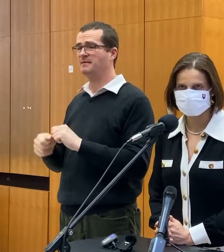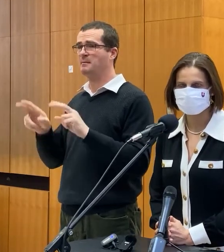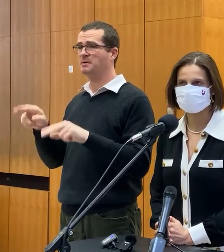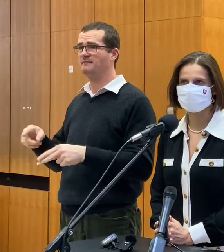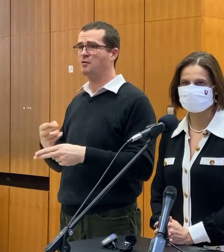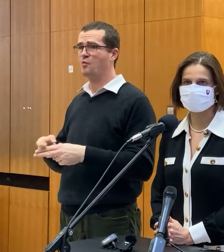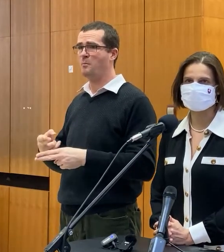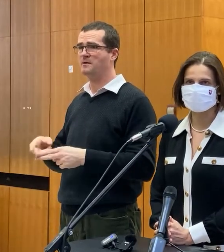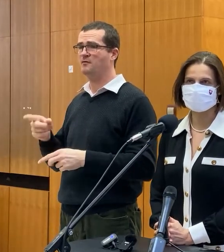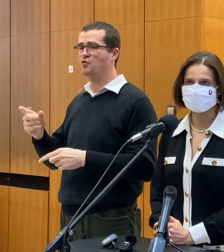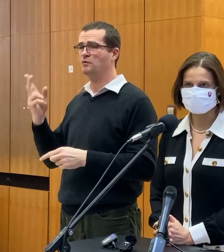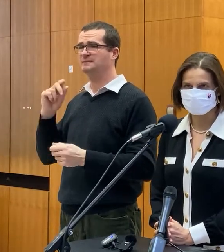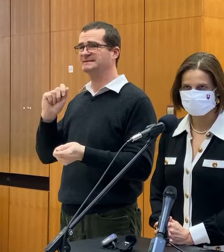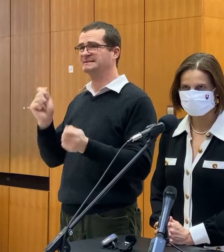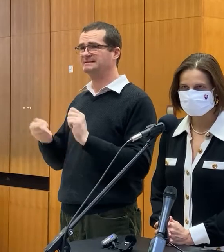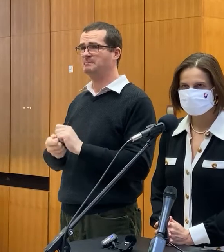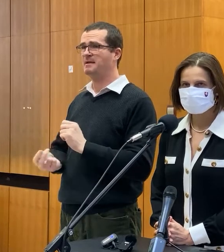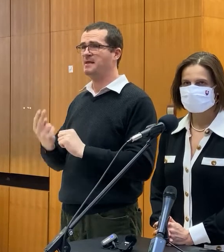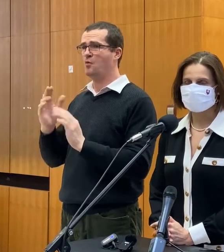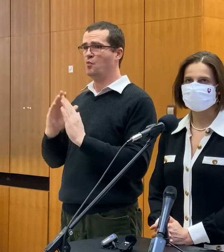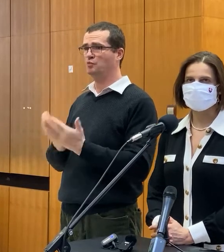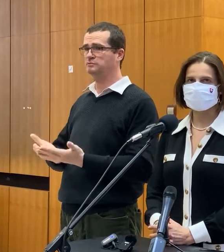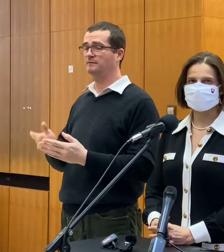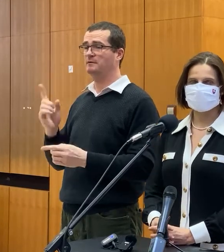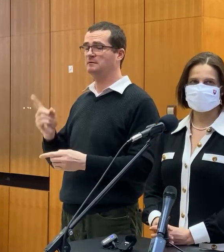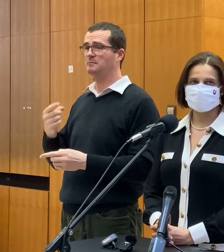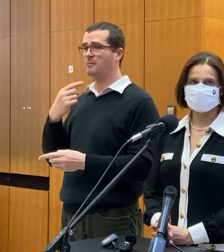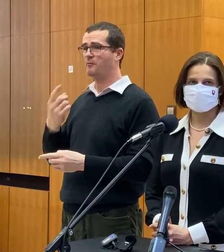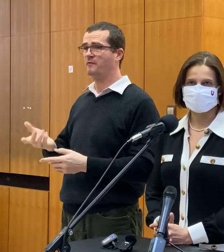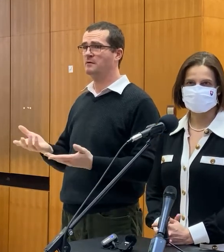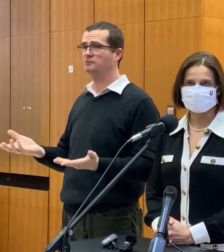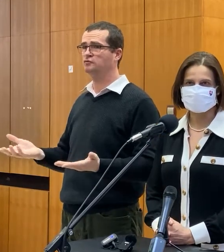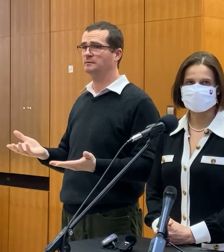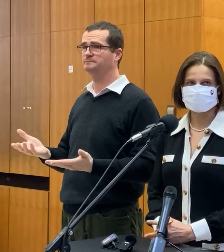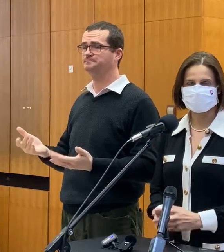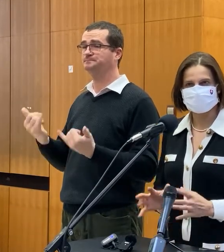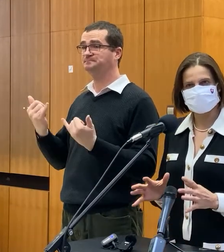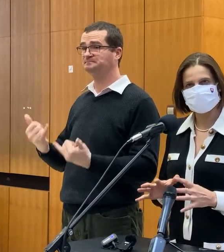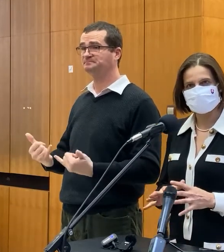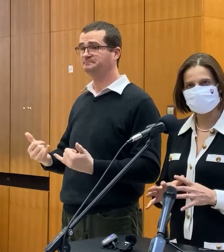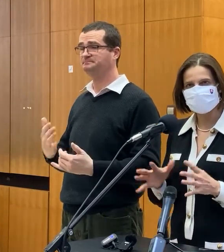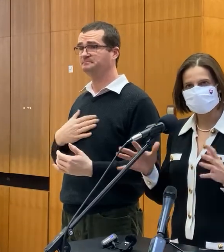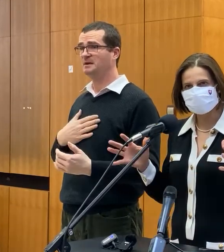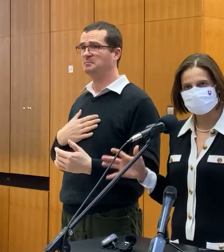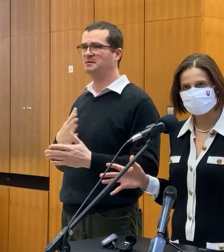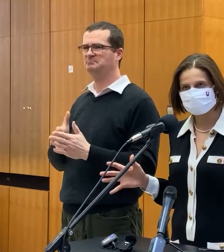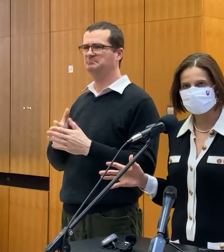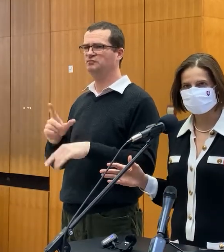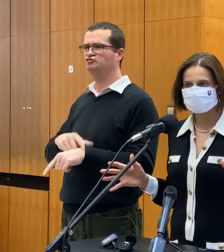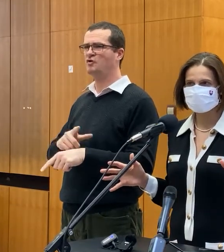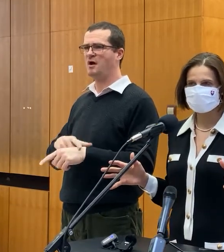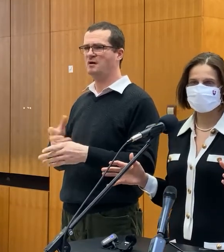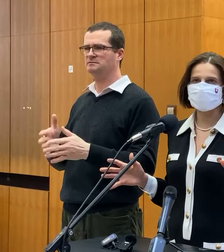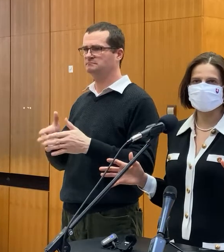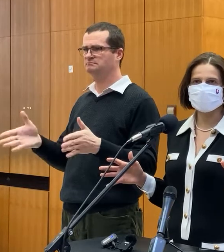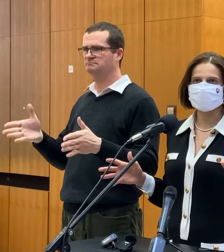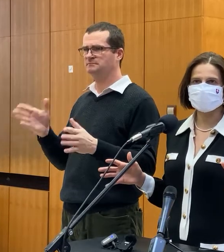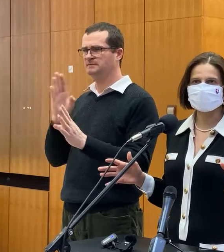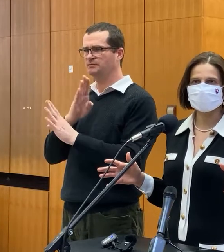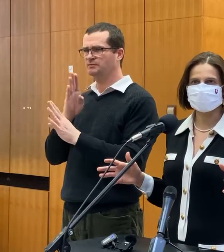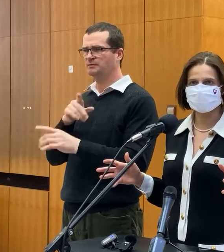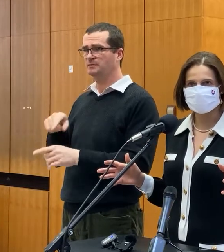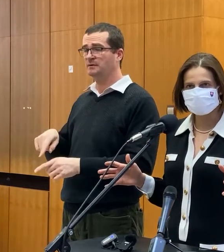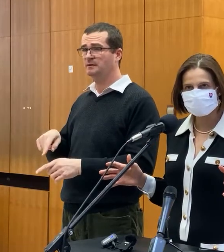úprava, to znamená zmena ústavy. Treba povedať, že teraz sme vlastne v nejakom vákuu, kedy máme